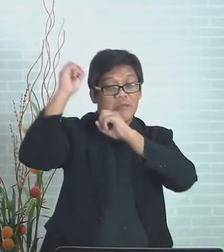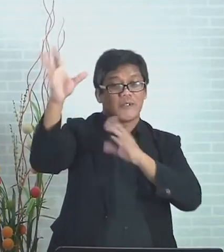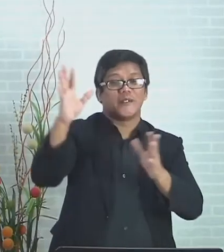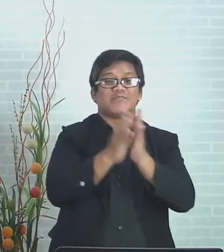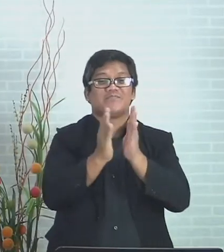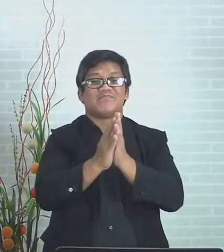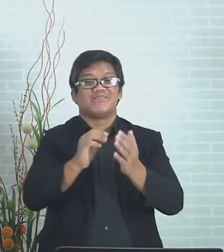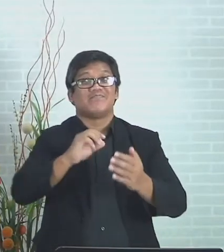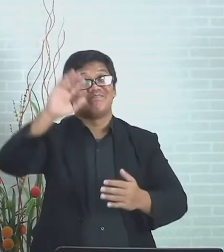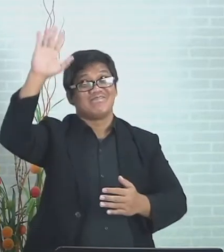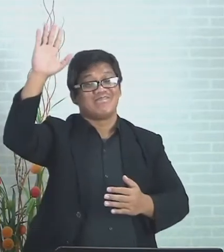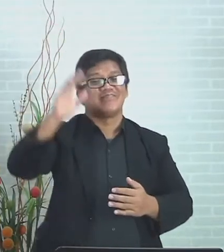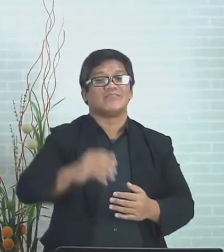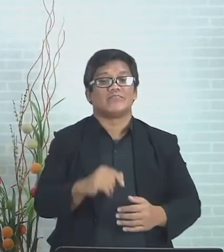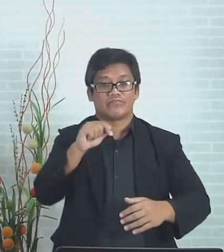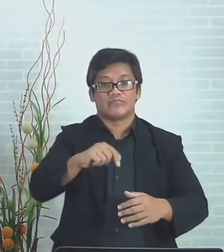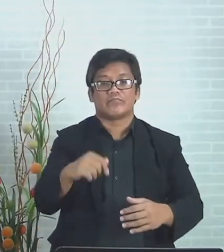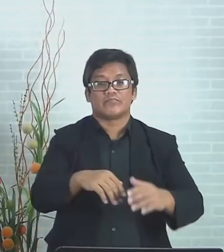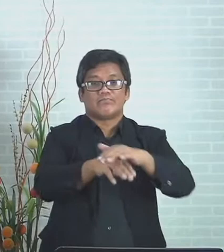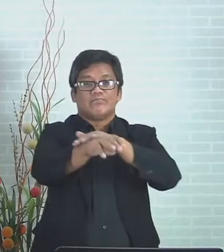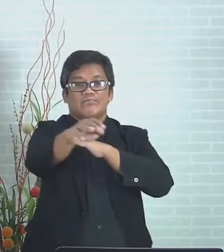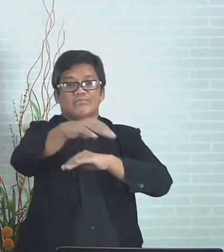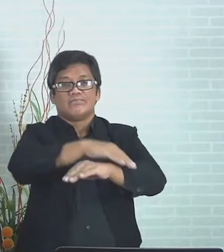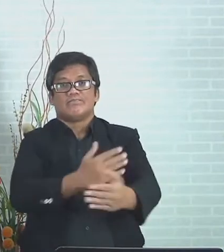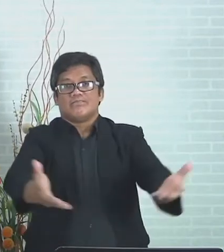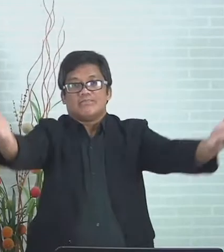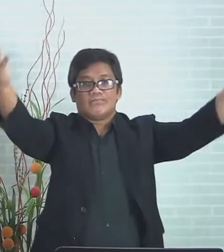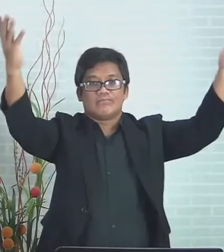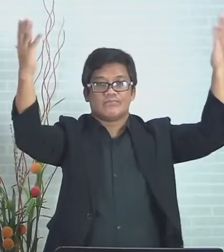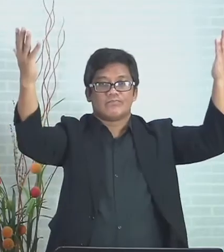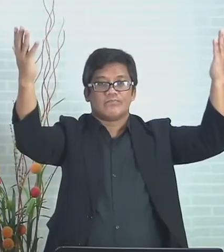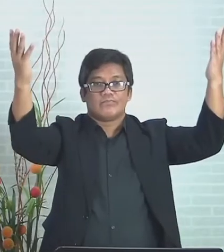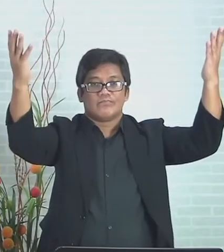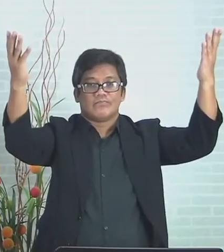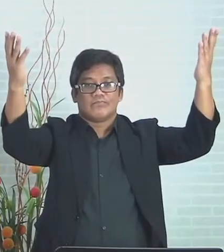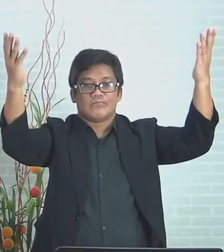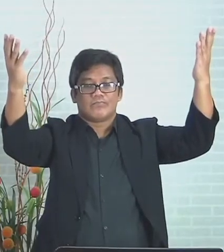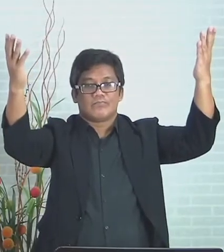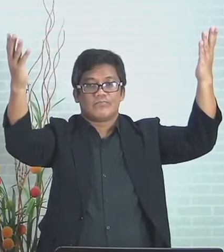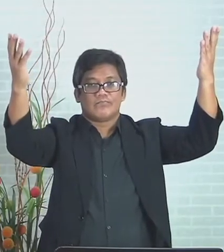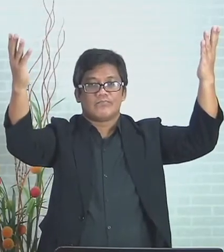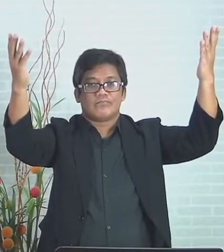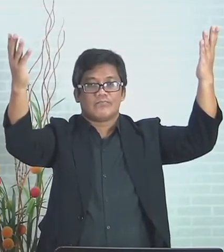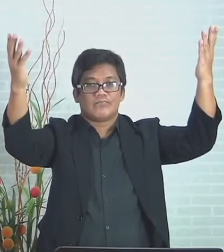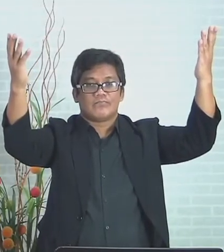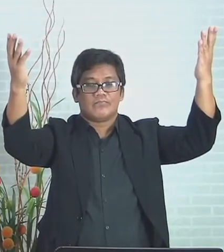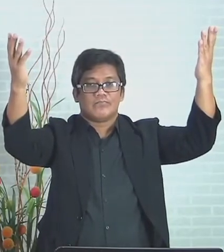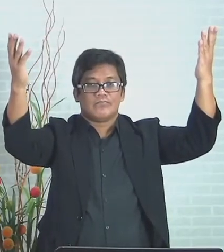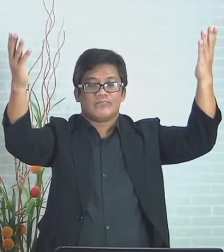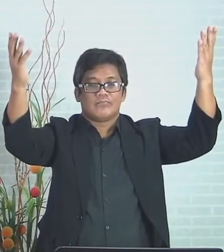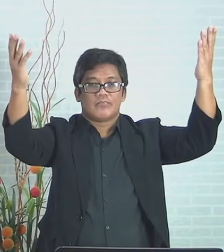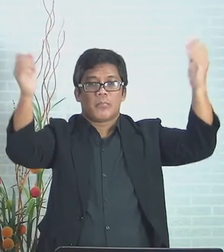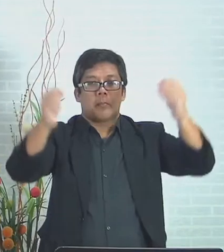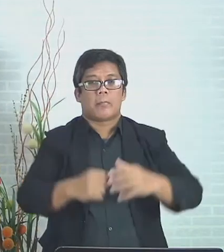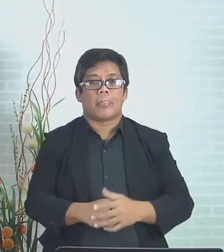terpujilah Engkau Tuhan Yesus saat ini Tuhan kami terima berkat Nuh yang kau sediakan baik kami Angkat Tanganmu Dan terimalah berkat